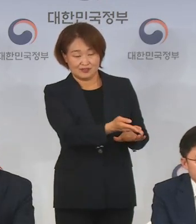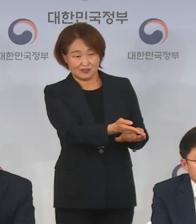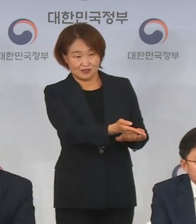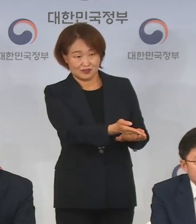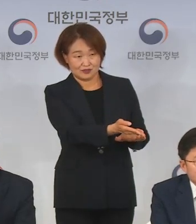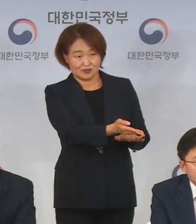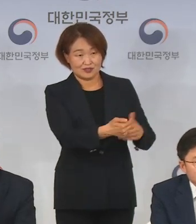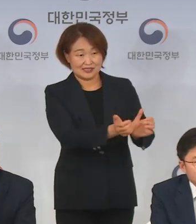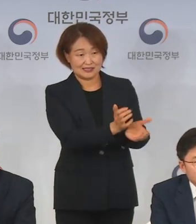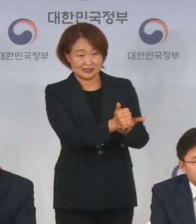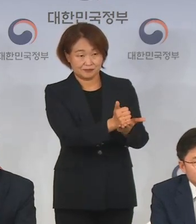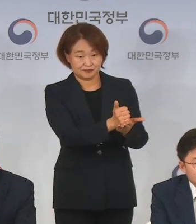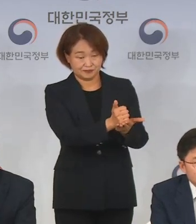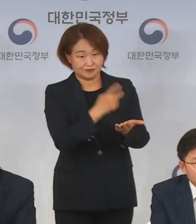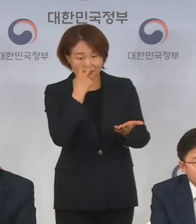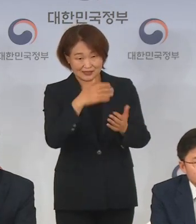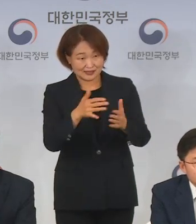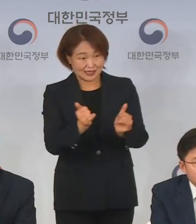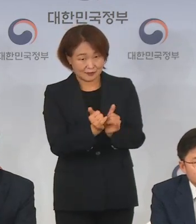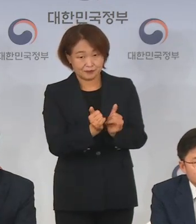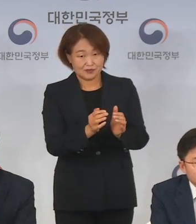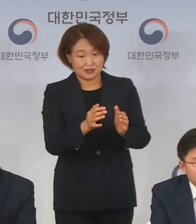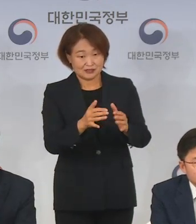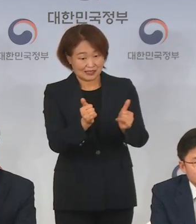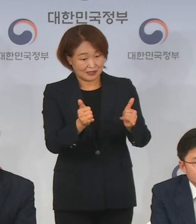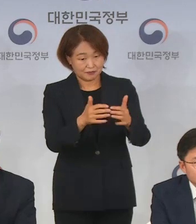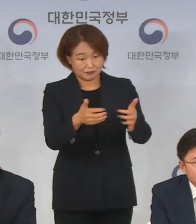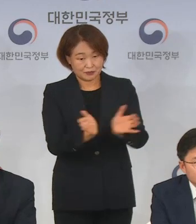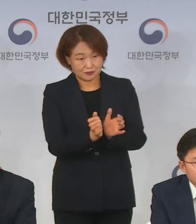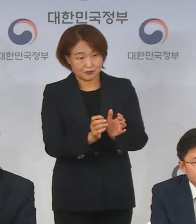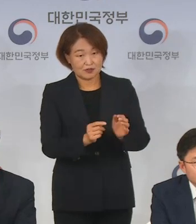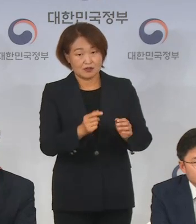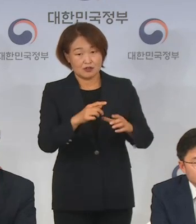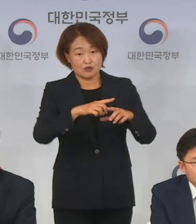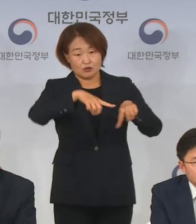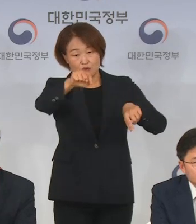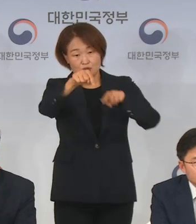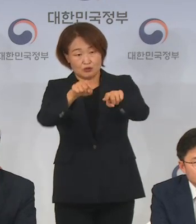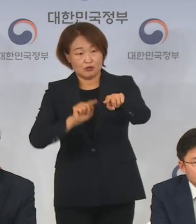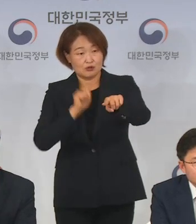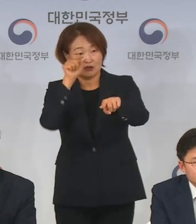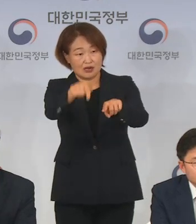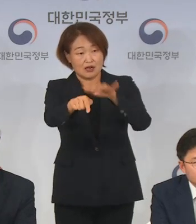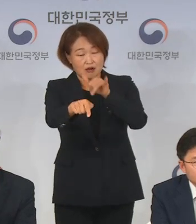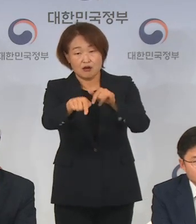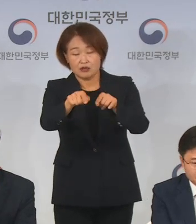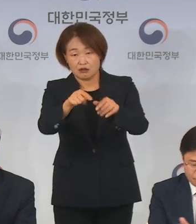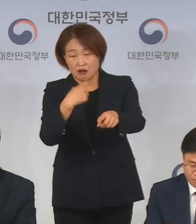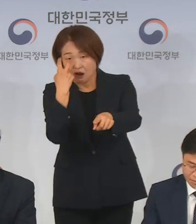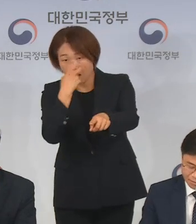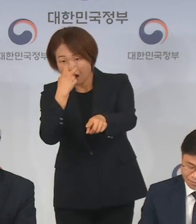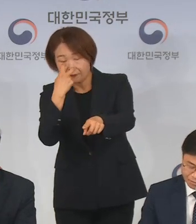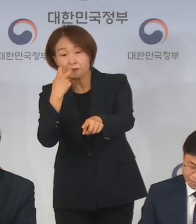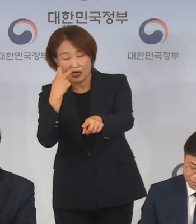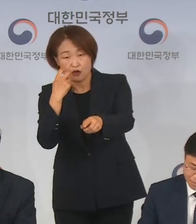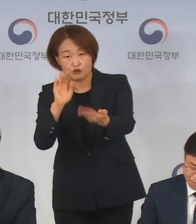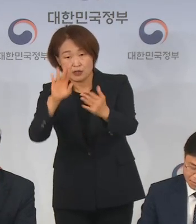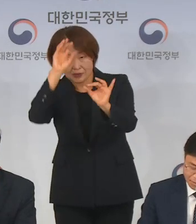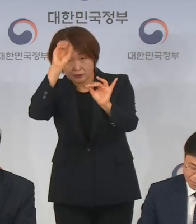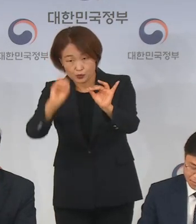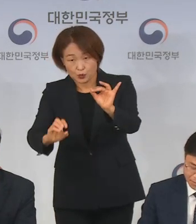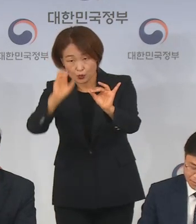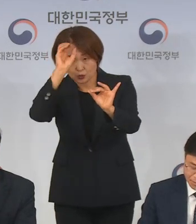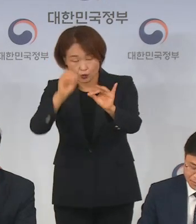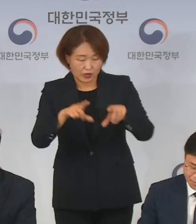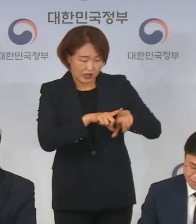단장님과 이렇게 시찰단이 가서 둘러보고 온 내용을 100% 다 이제 공유를 해서 민간 전문가의